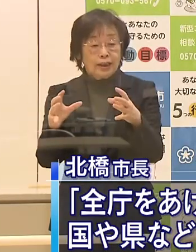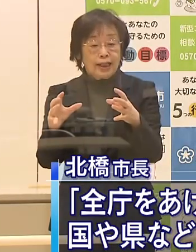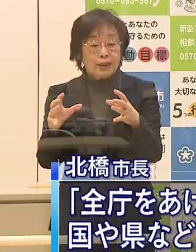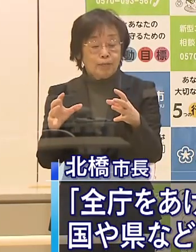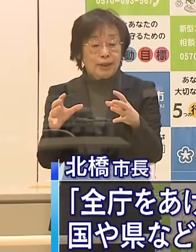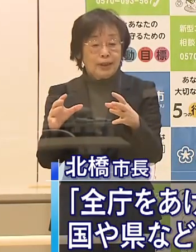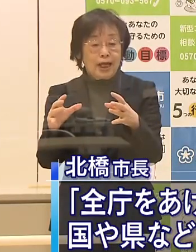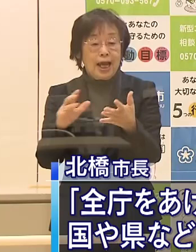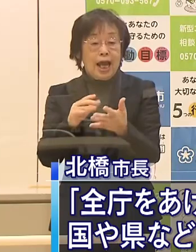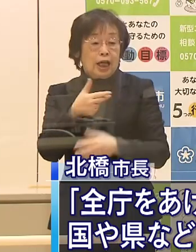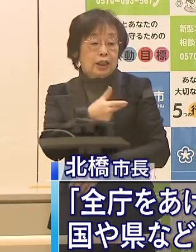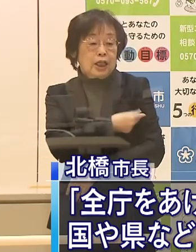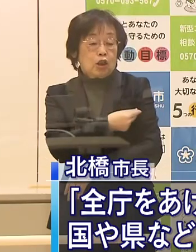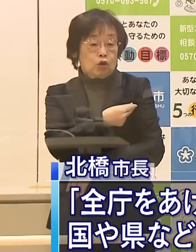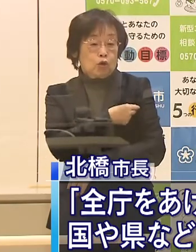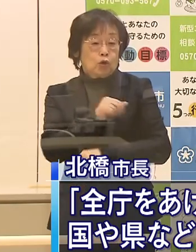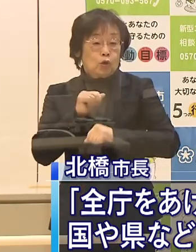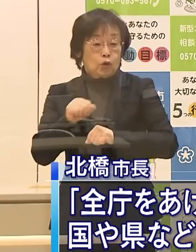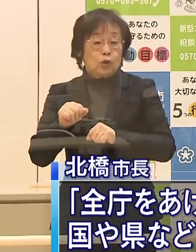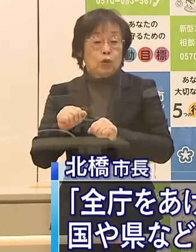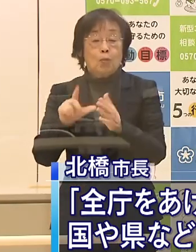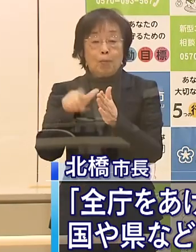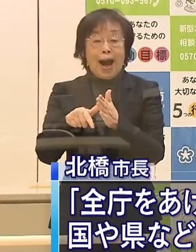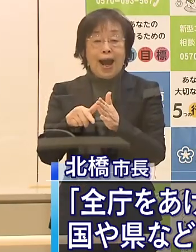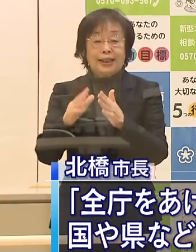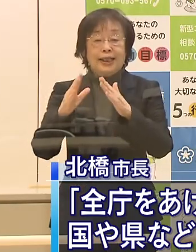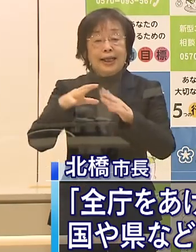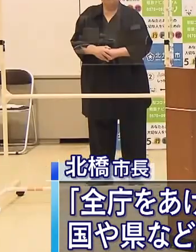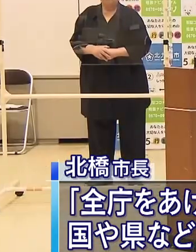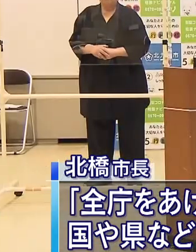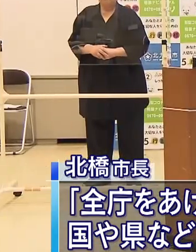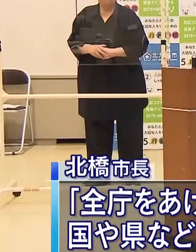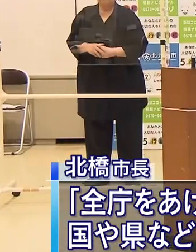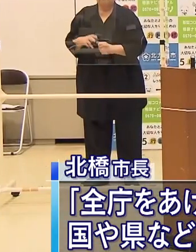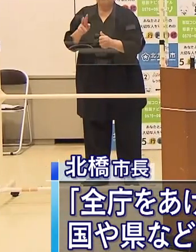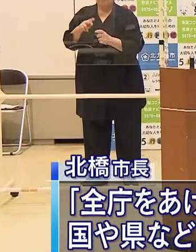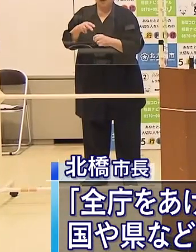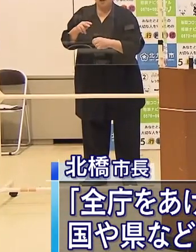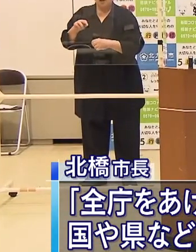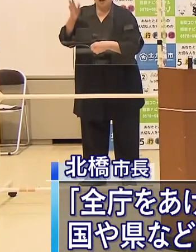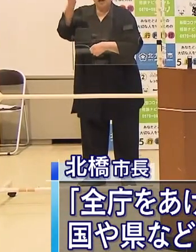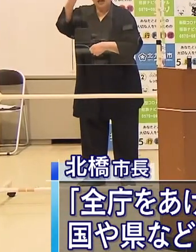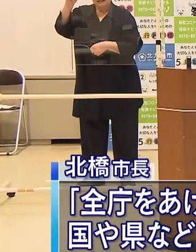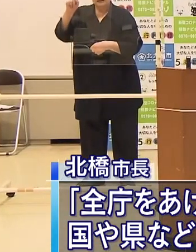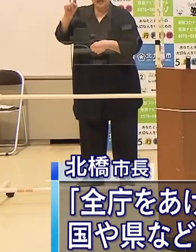重要ミッションとして国や県などと連携して体制を補強していきたいと述べました。